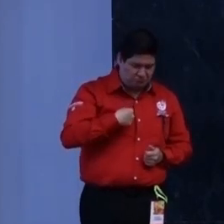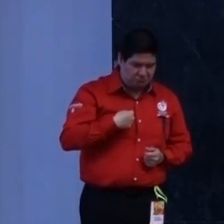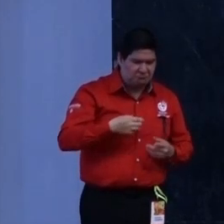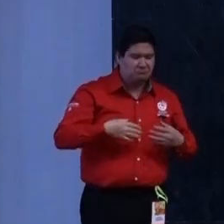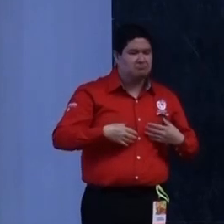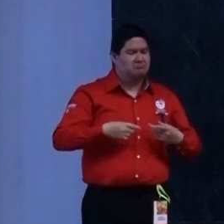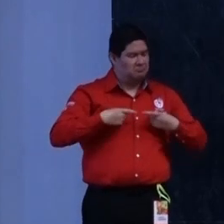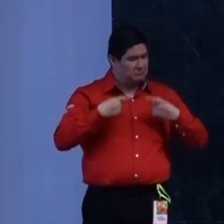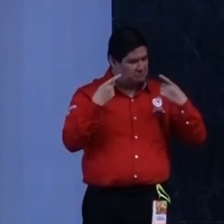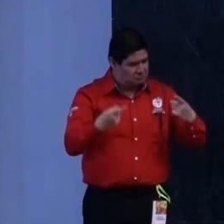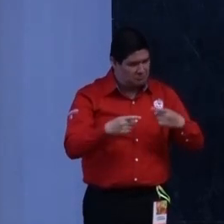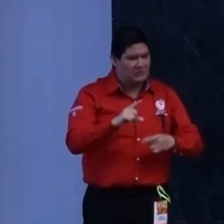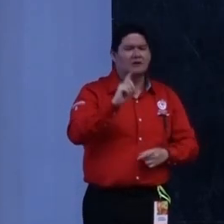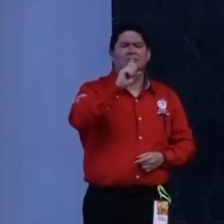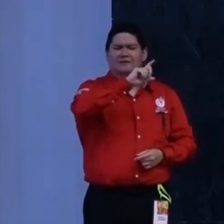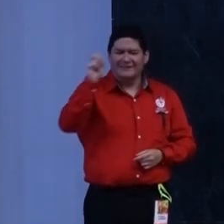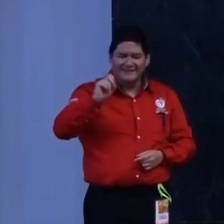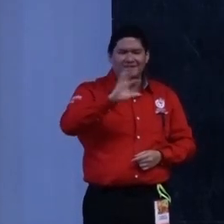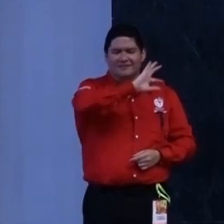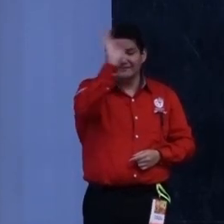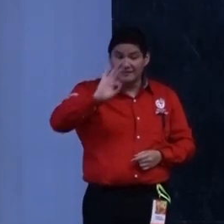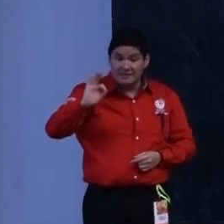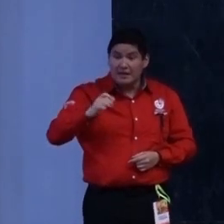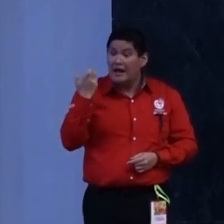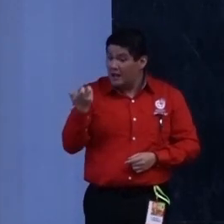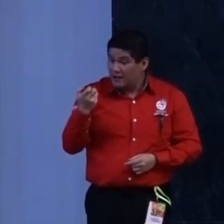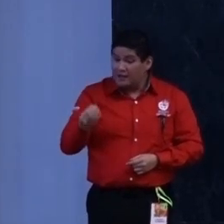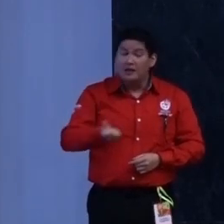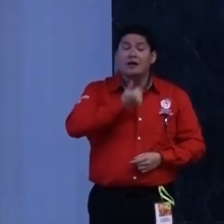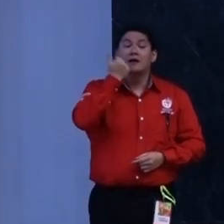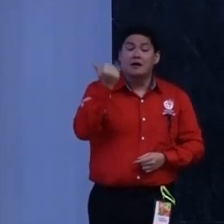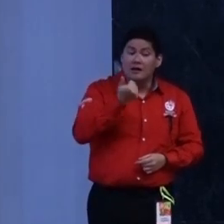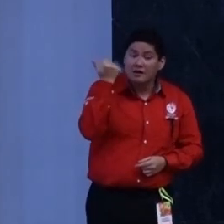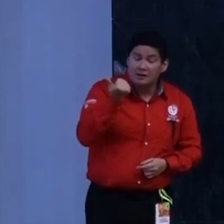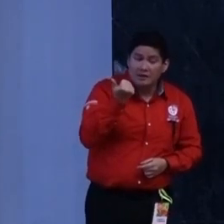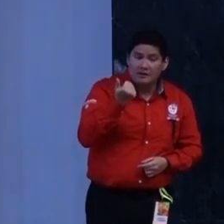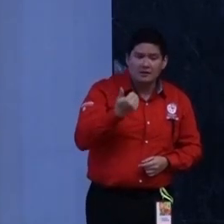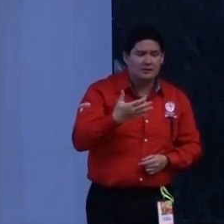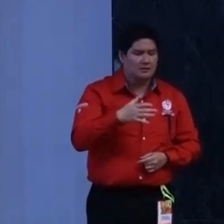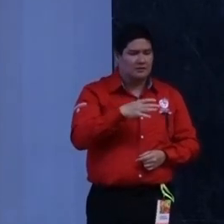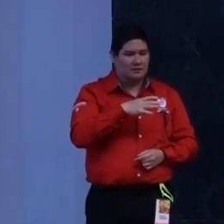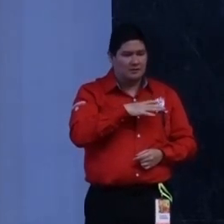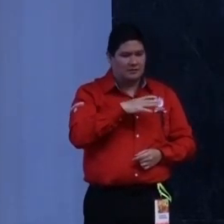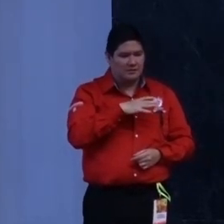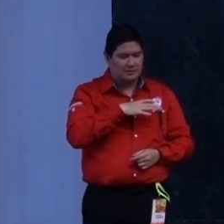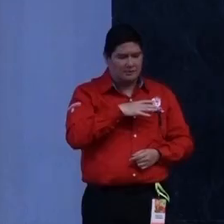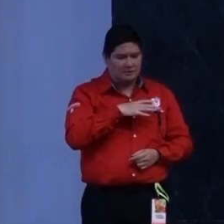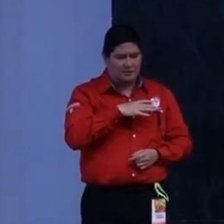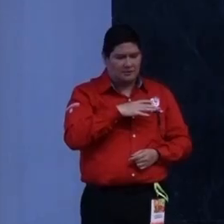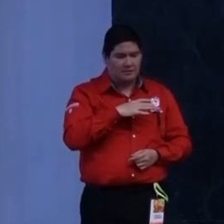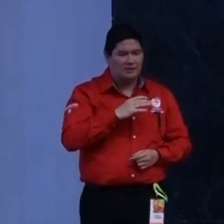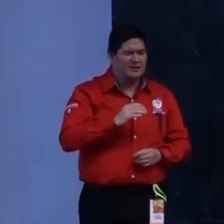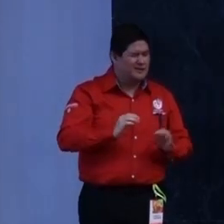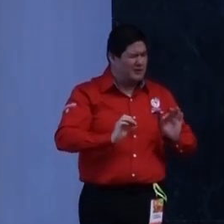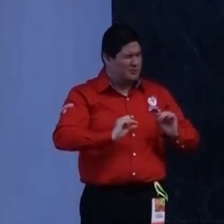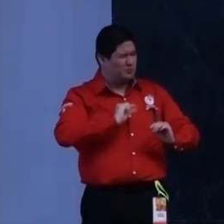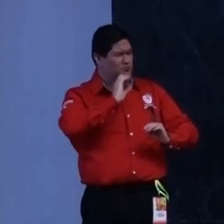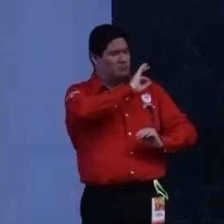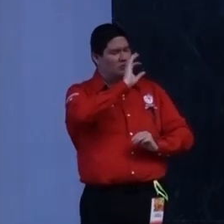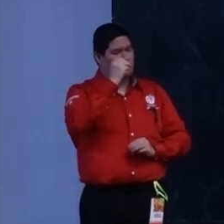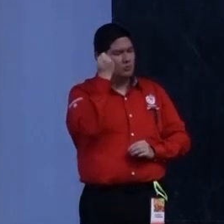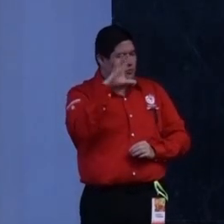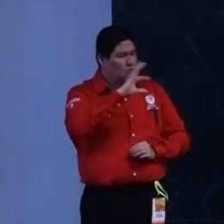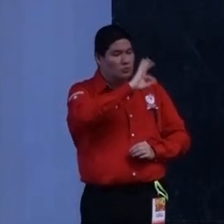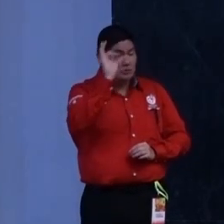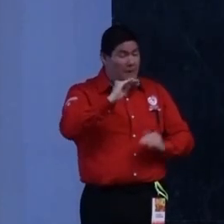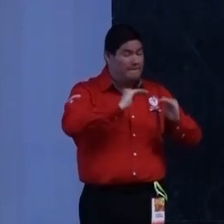100%, a ese alumno le va a dar un 10 tomado. ¿Por